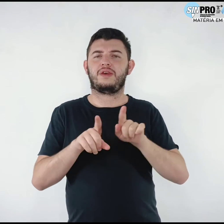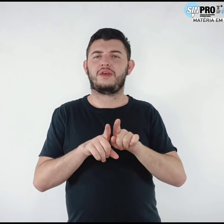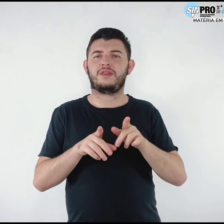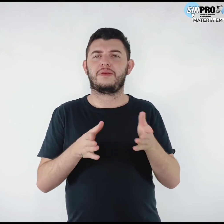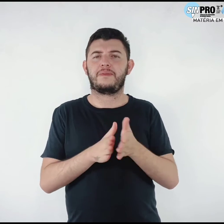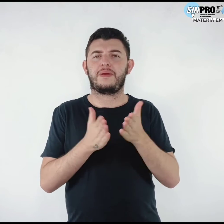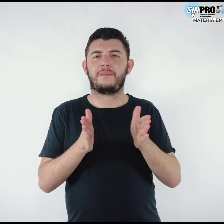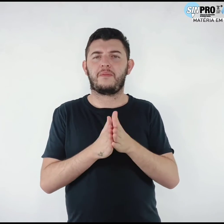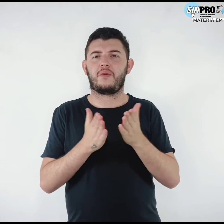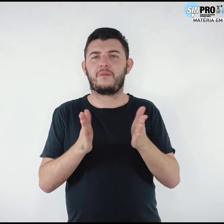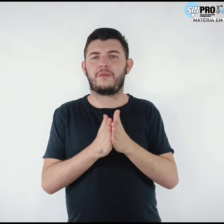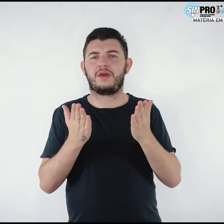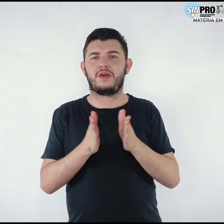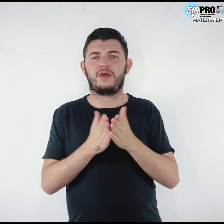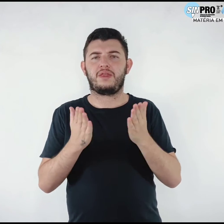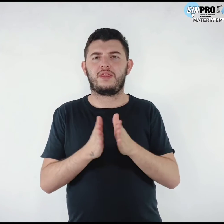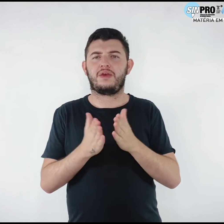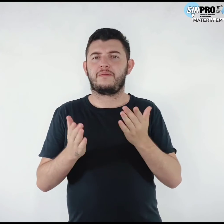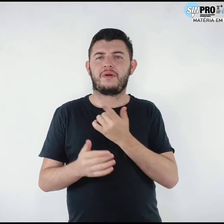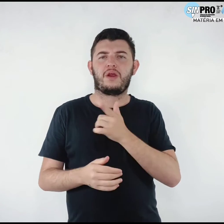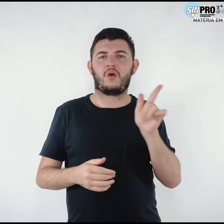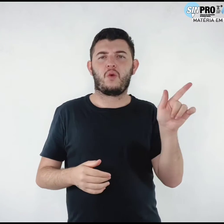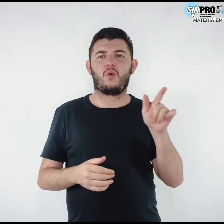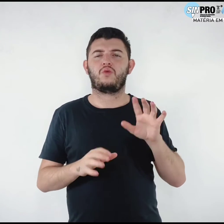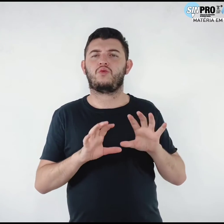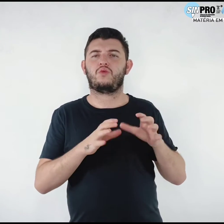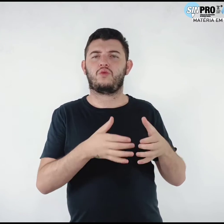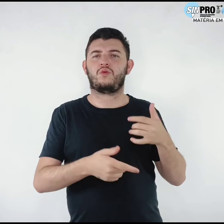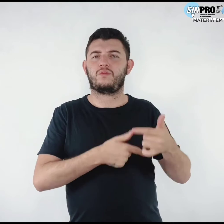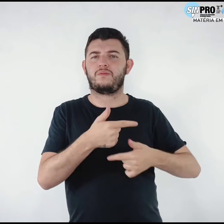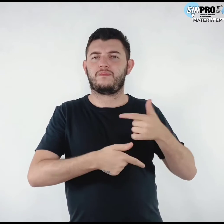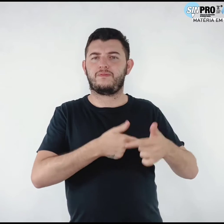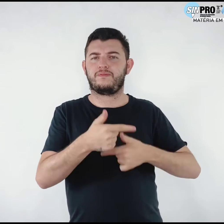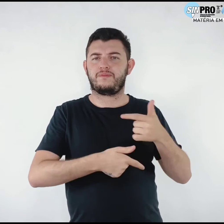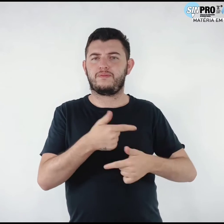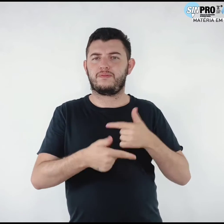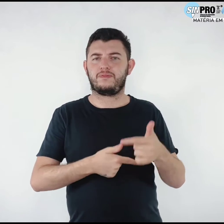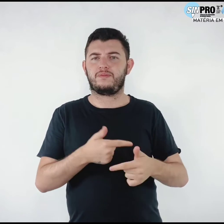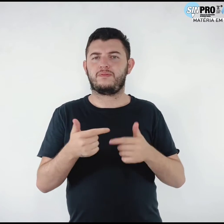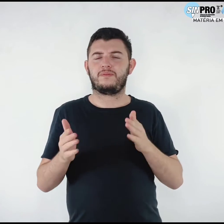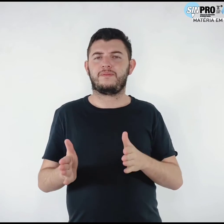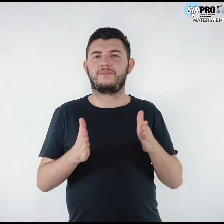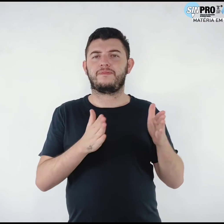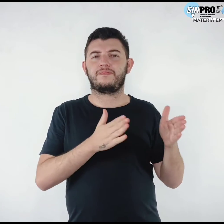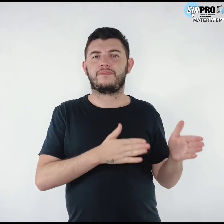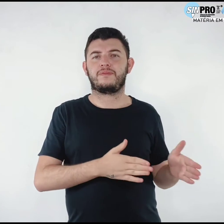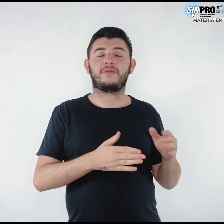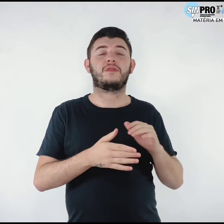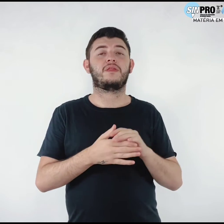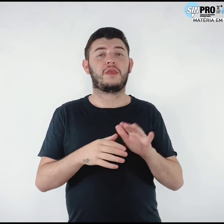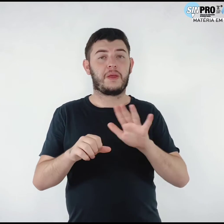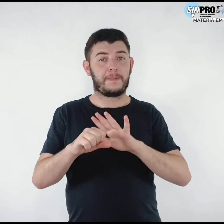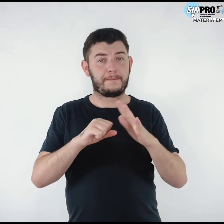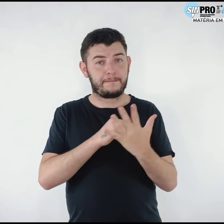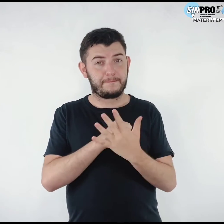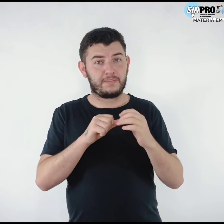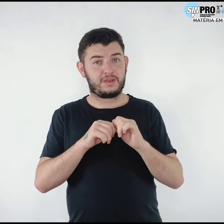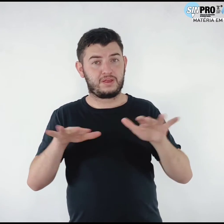para as demais classes. A pandemia é apenas uma agravante